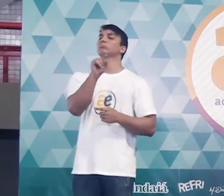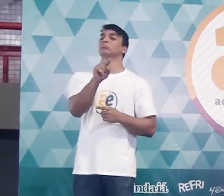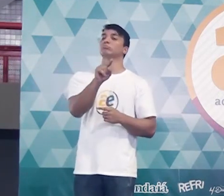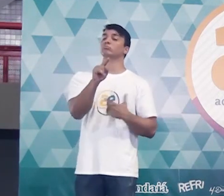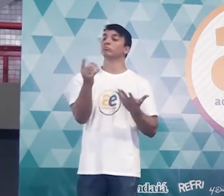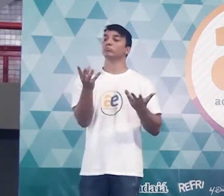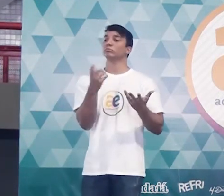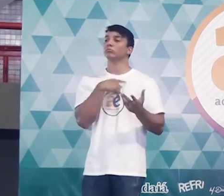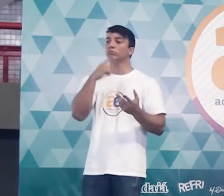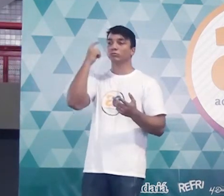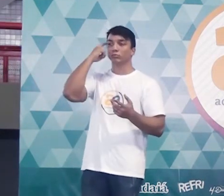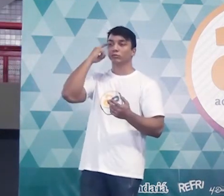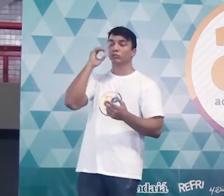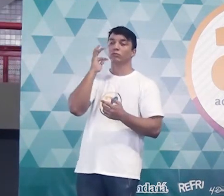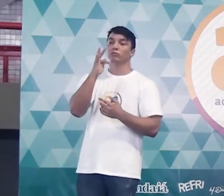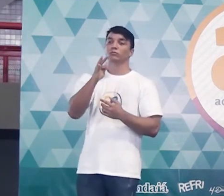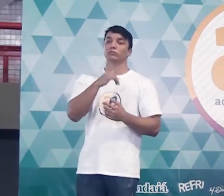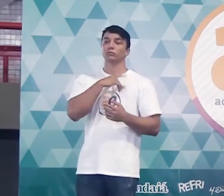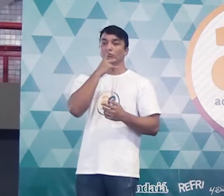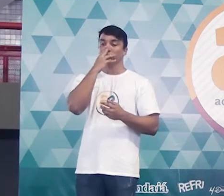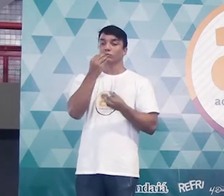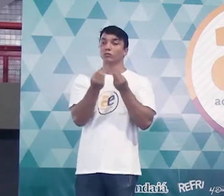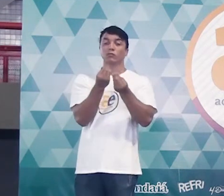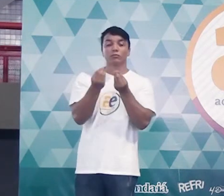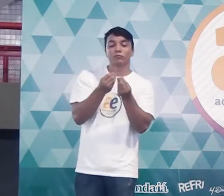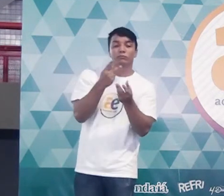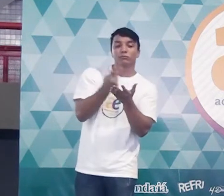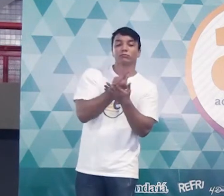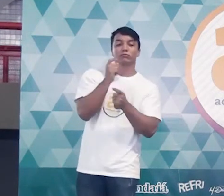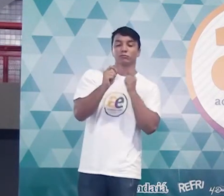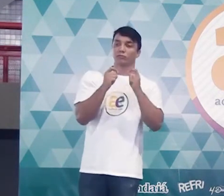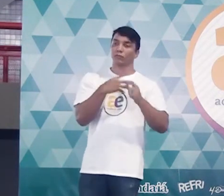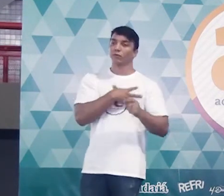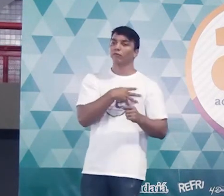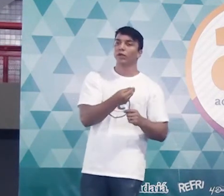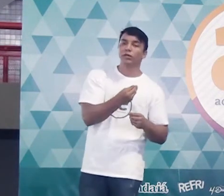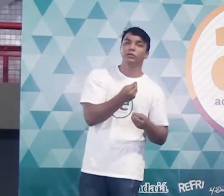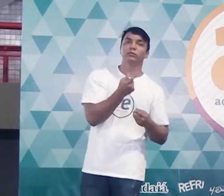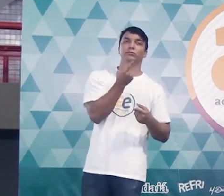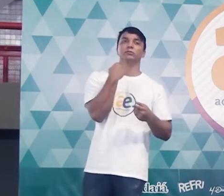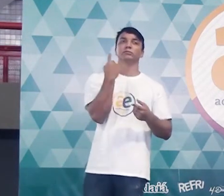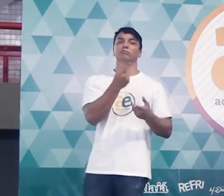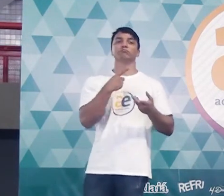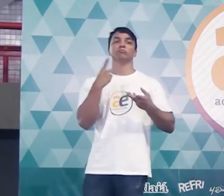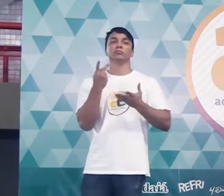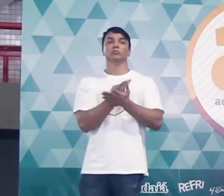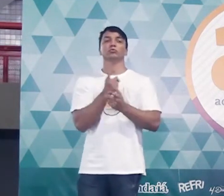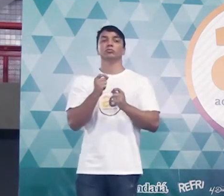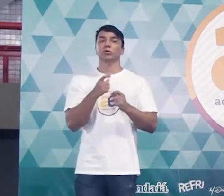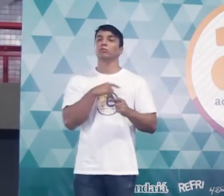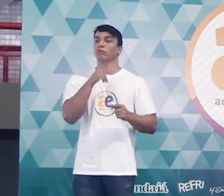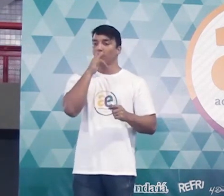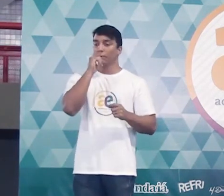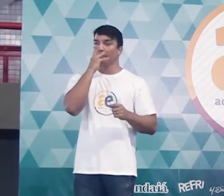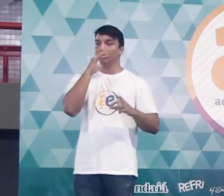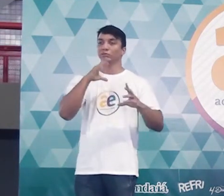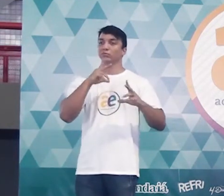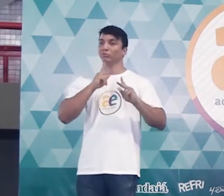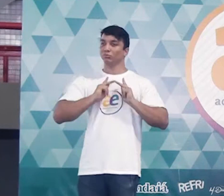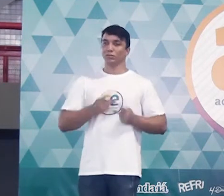assim, não pensar sobre o nosso futuro, o futuro dos nossos filhos, a gente vai deixar de existir